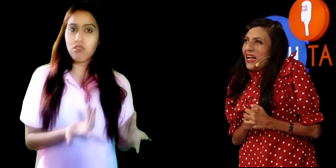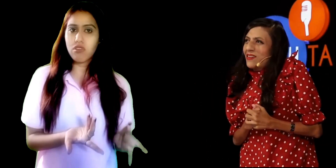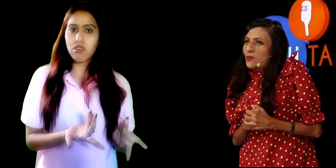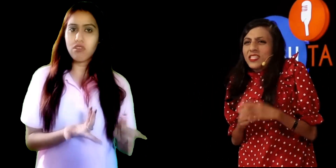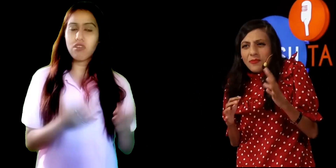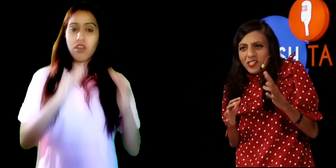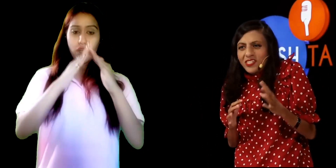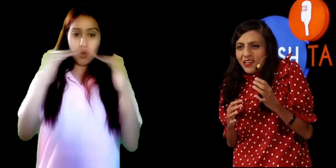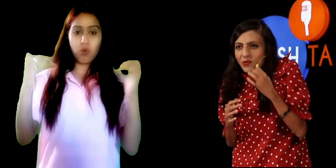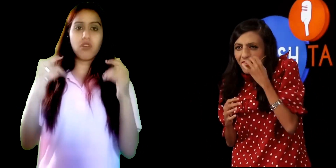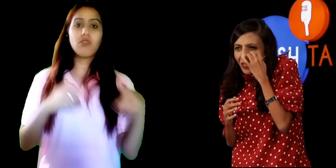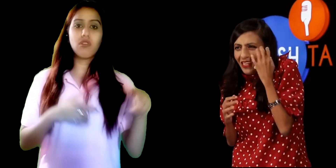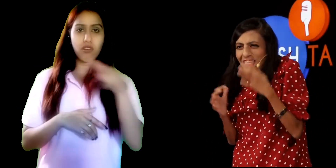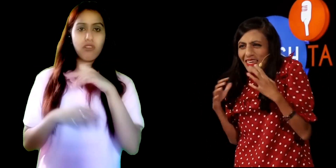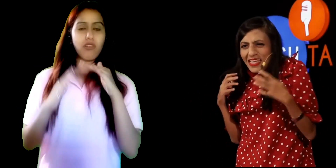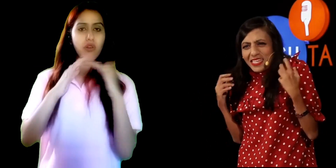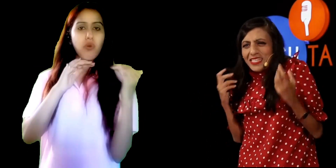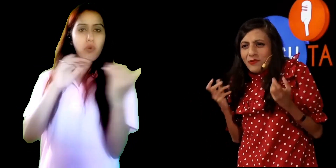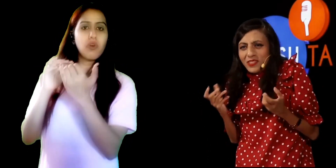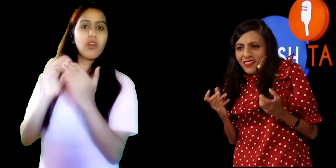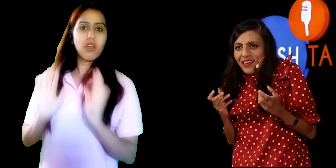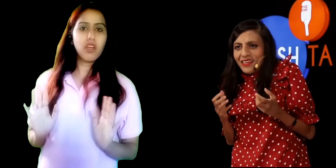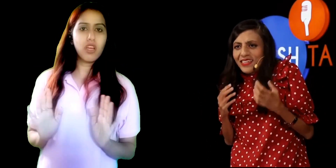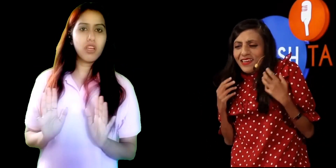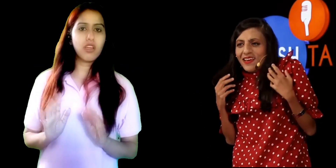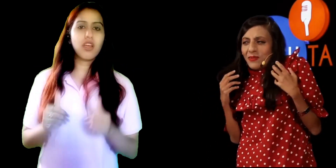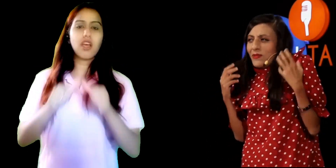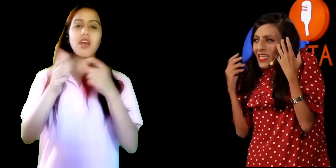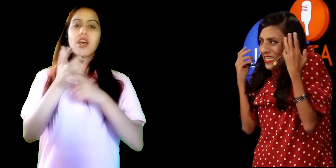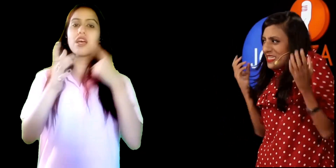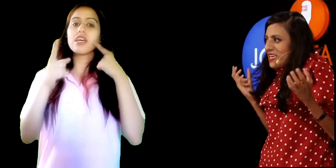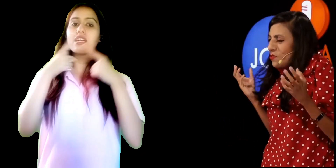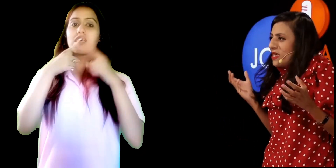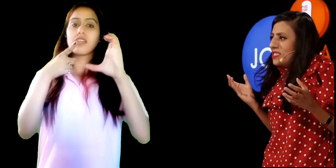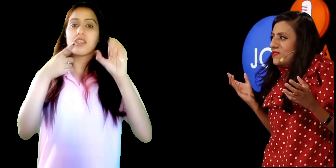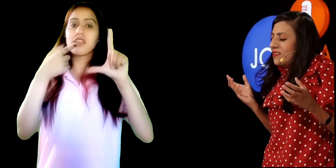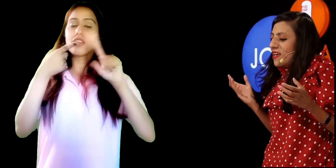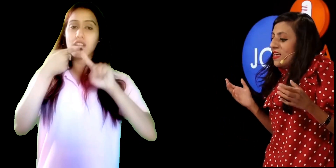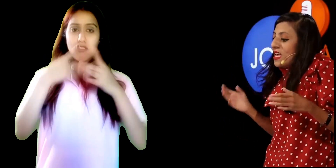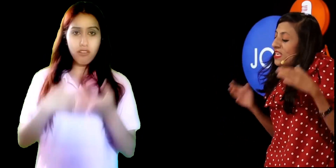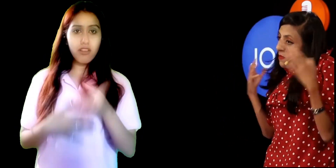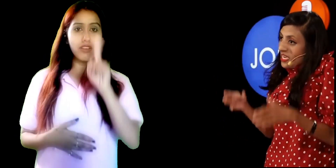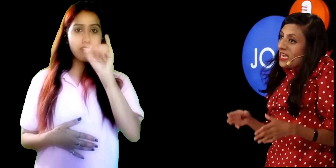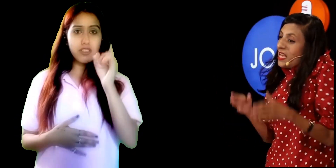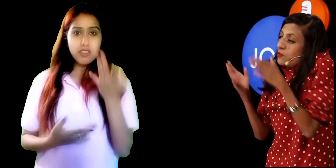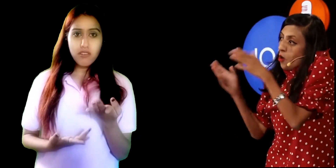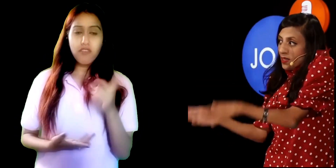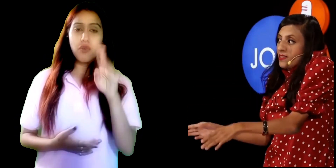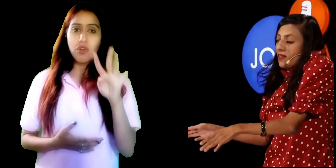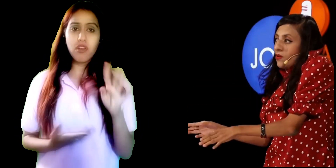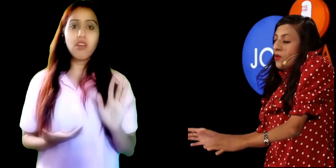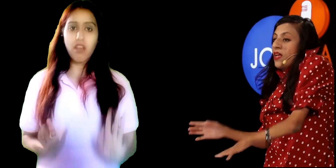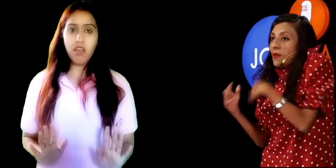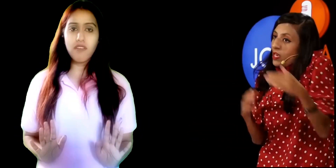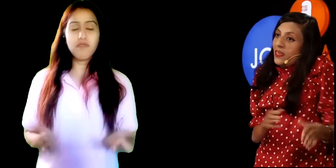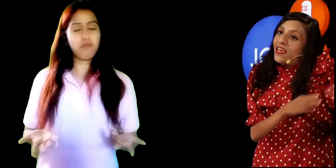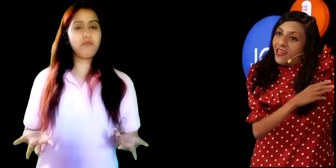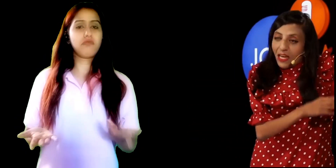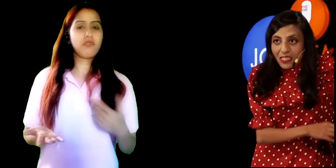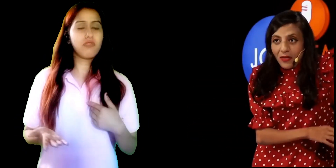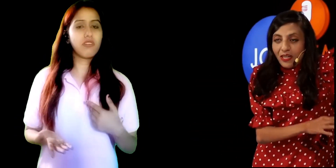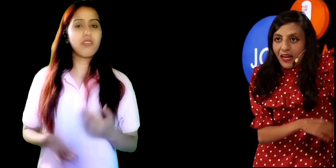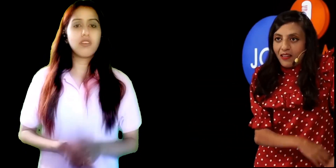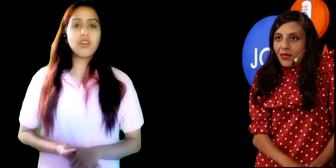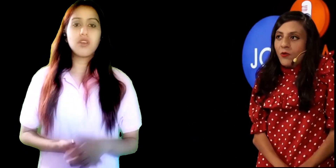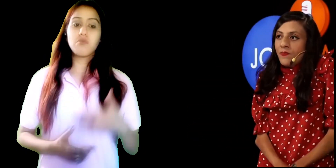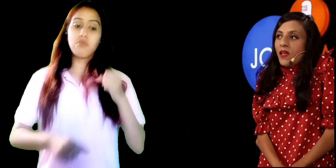था। एंड मुझे समझ नहीं आया कुछ टाइम के लिए कि ऐसे कैसे हो सकता है, ऐसे मतलब इतना इंसेन रूल कैसे हो सकता है कि हम कह रहे हैं आप जॉब कर सकते हो, हम ये भी कह रहे